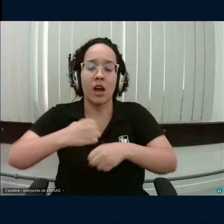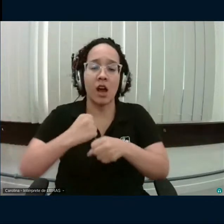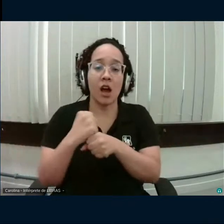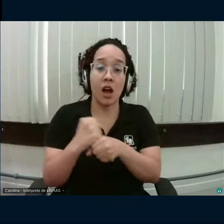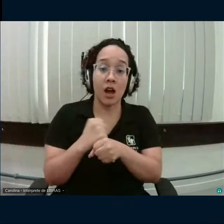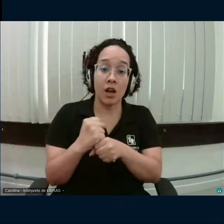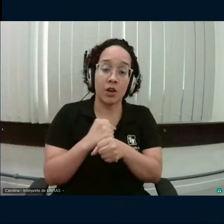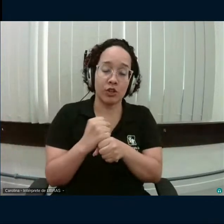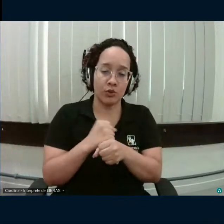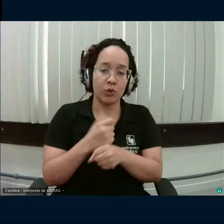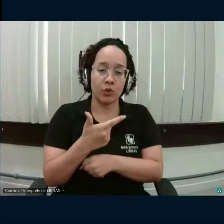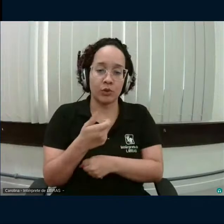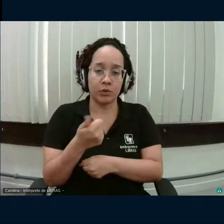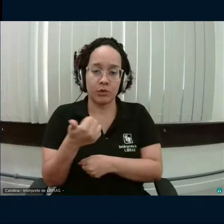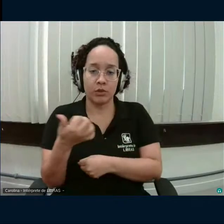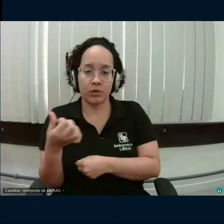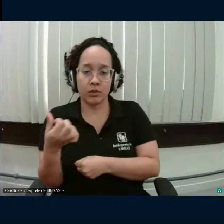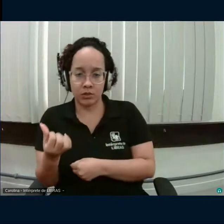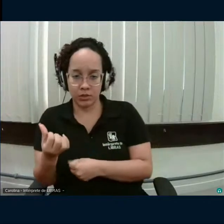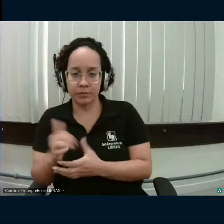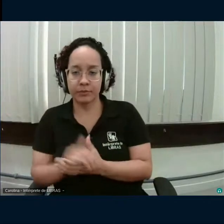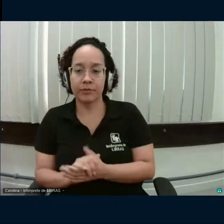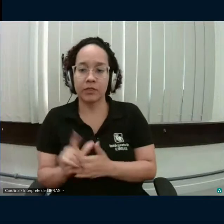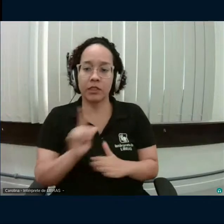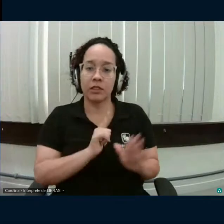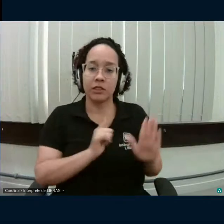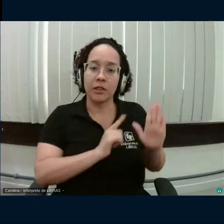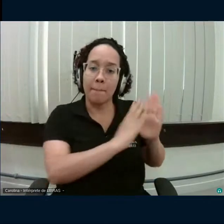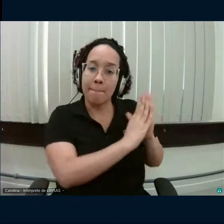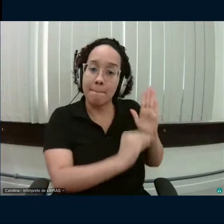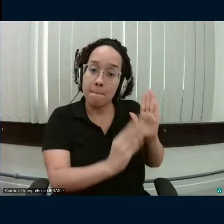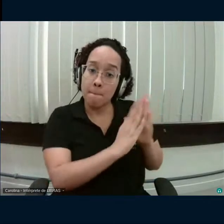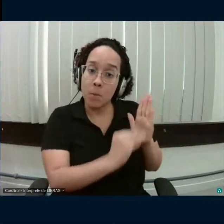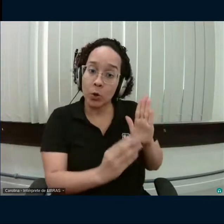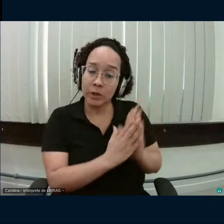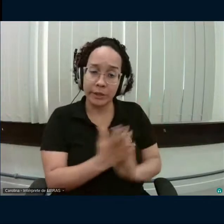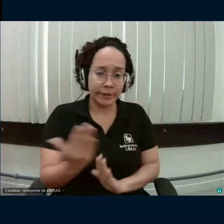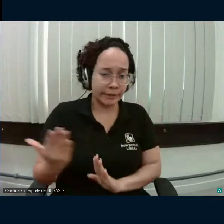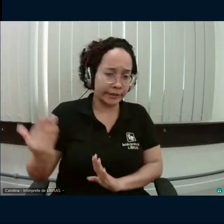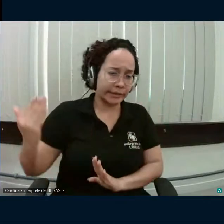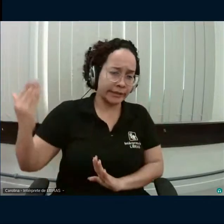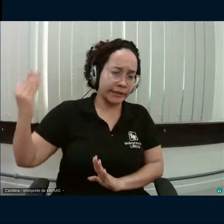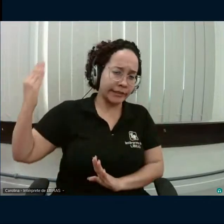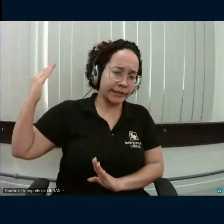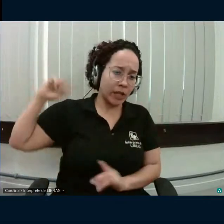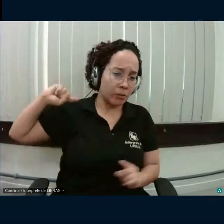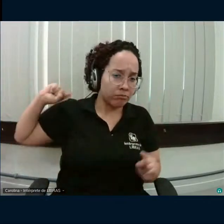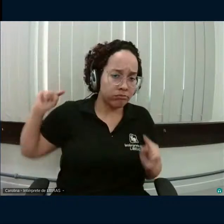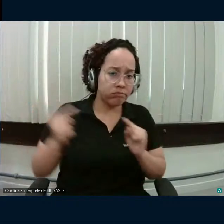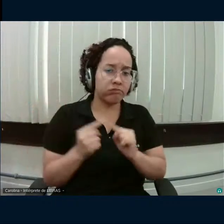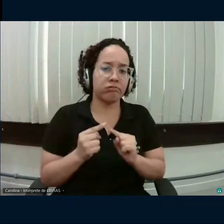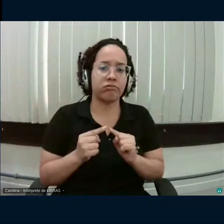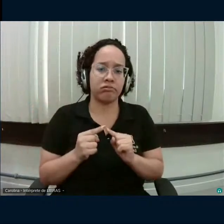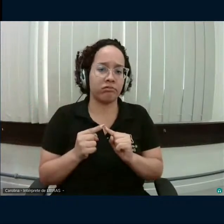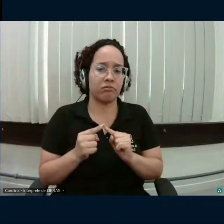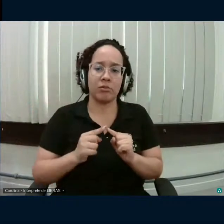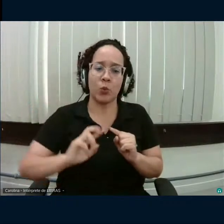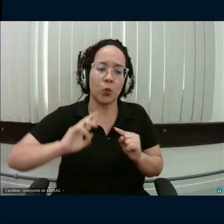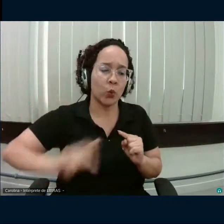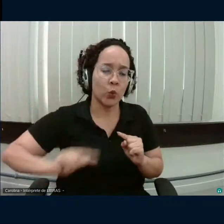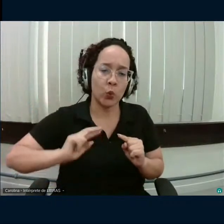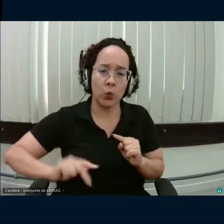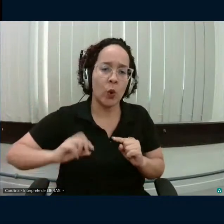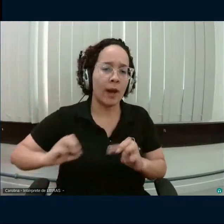2016, com esse modelo que tem um pezinho lá num projeto de lei em 2013, que não era do MEC, que não era do